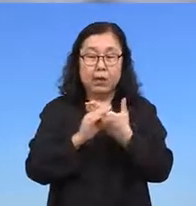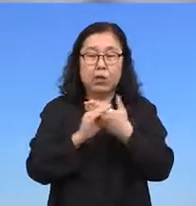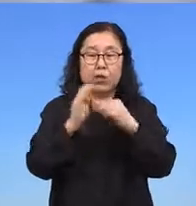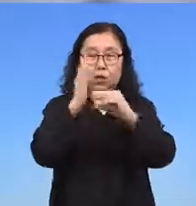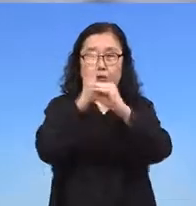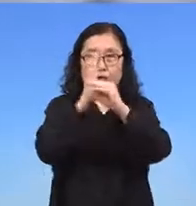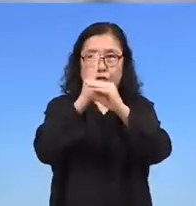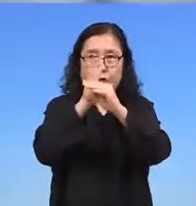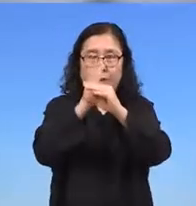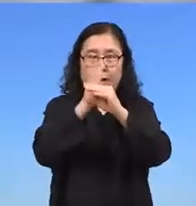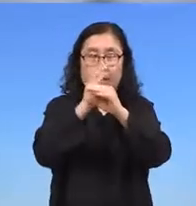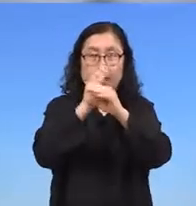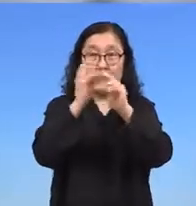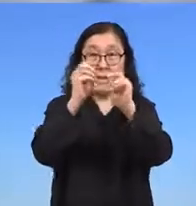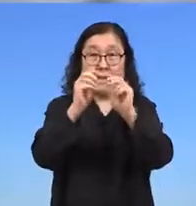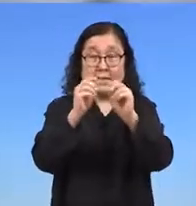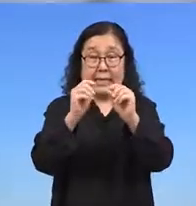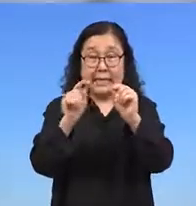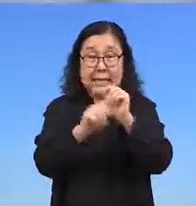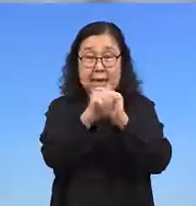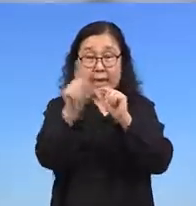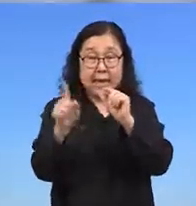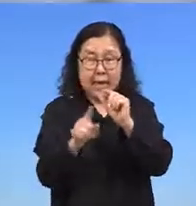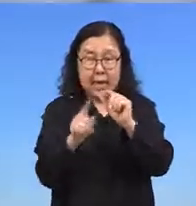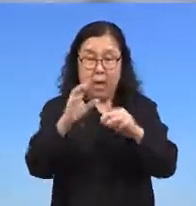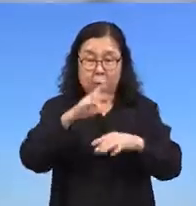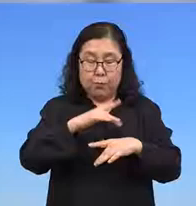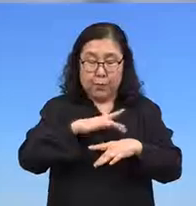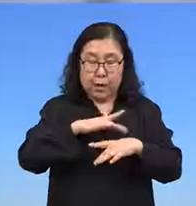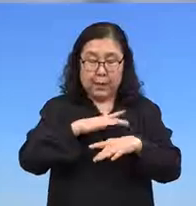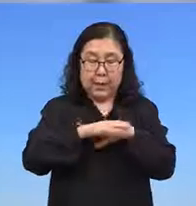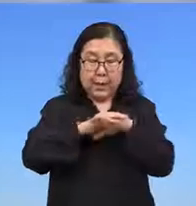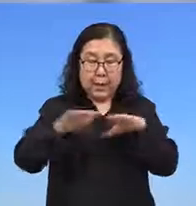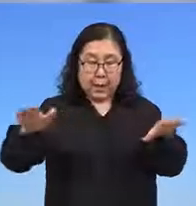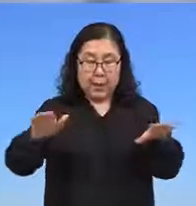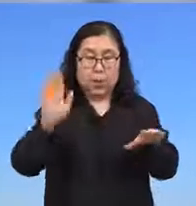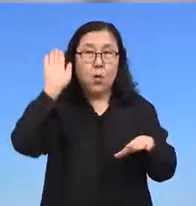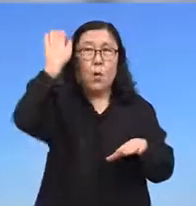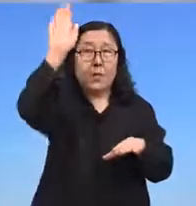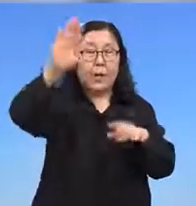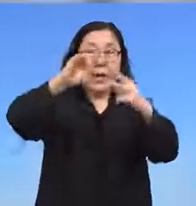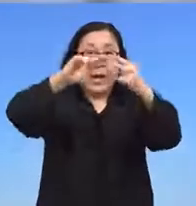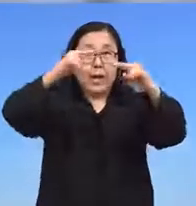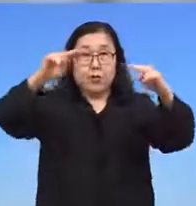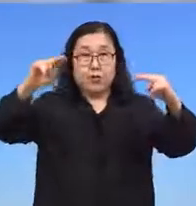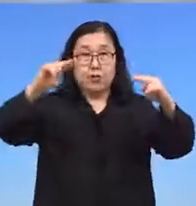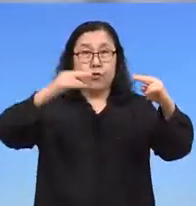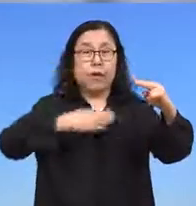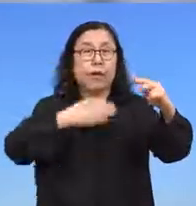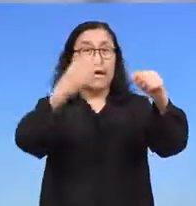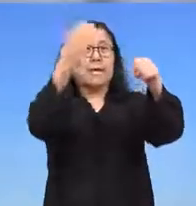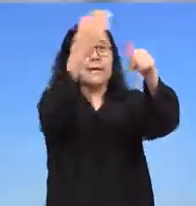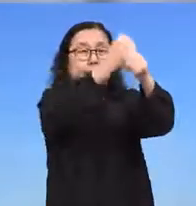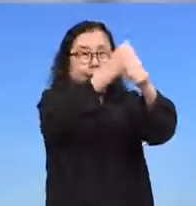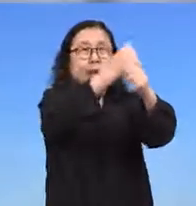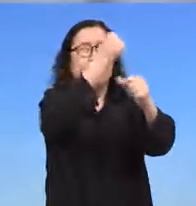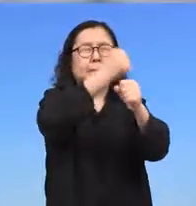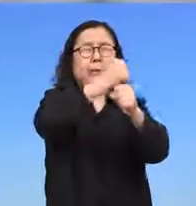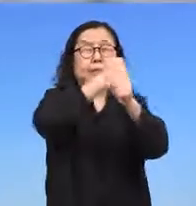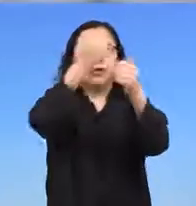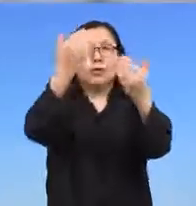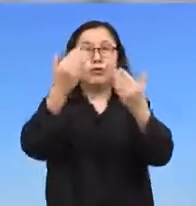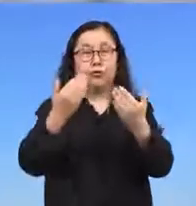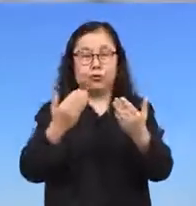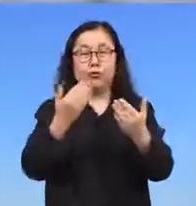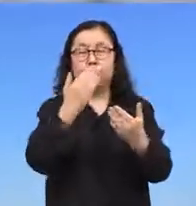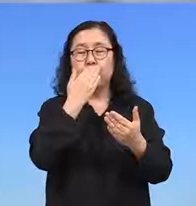어느덧 중간지대의 불안으로부터 해소가 돼 너무나 멋진 미래의 주를 우리에게 보내주실 줄로 믿으시기를